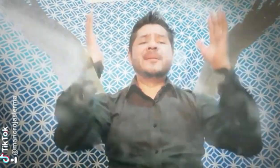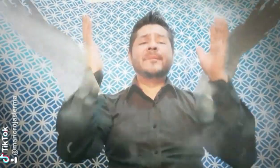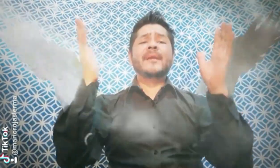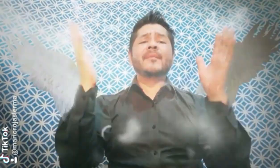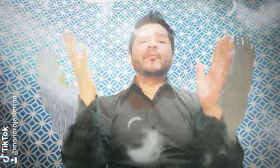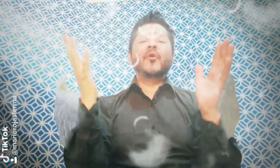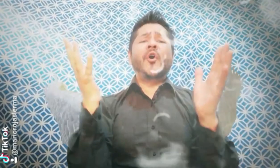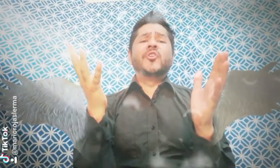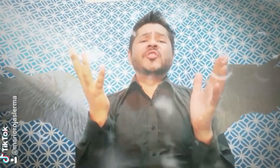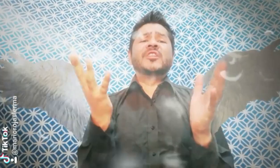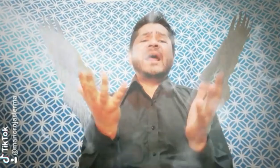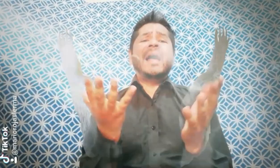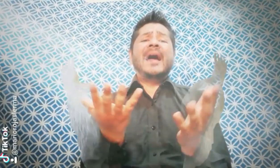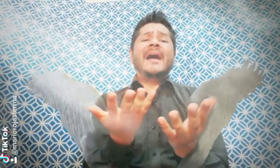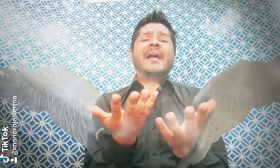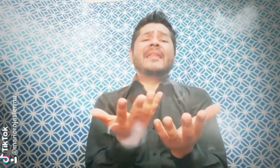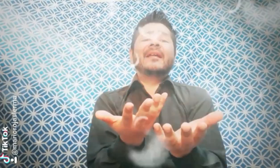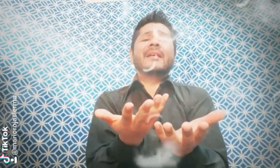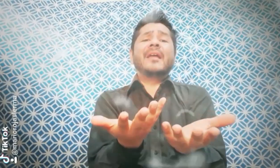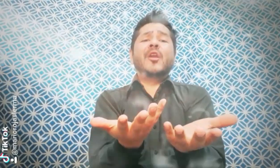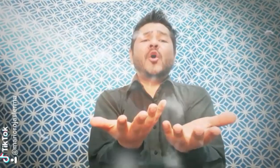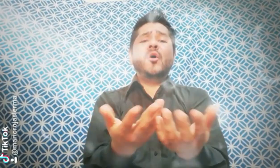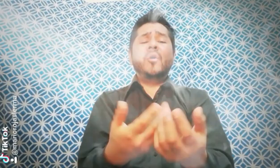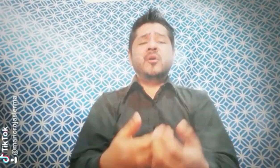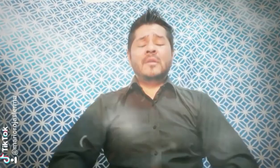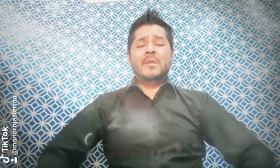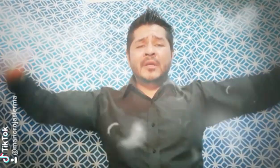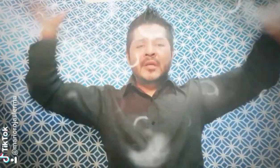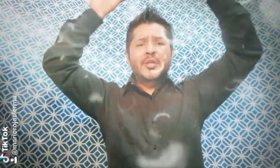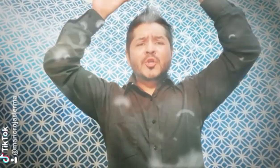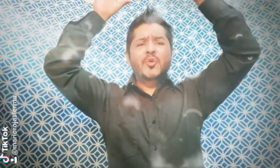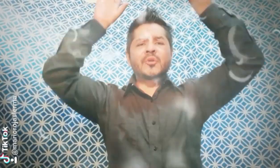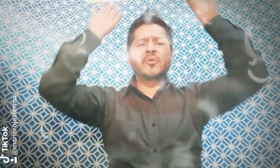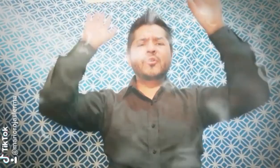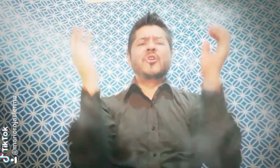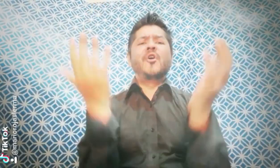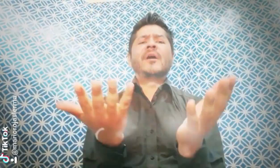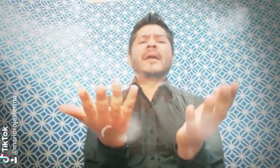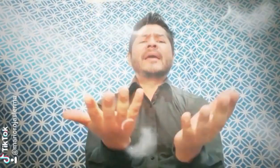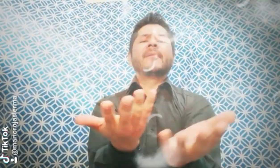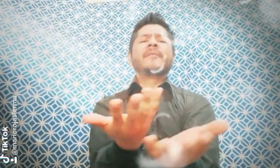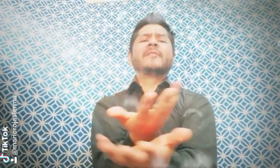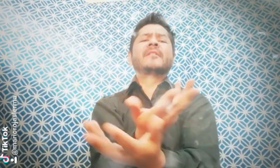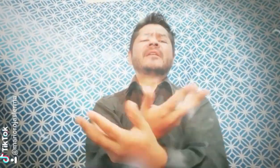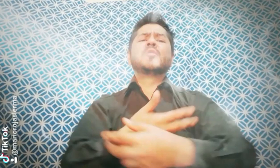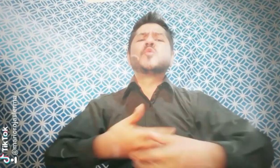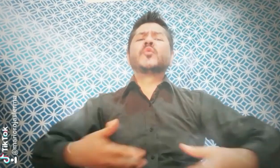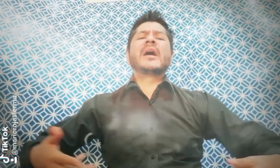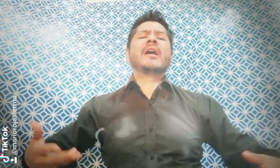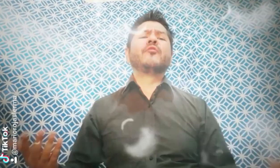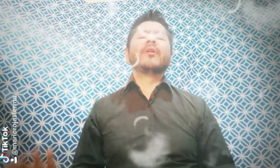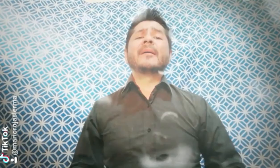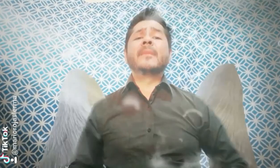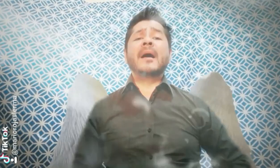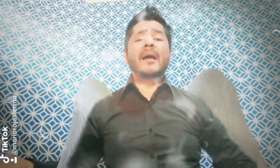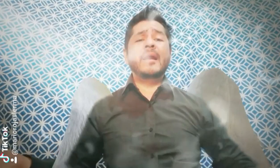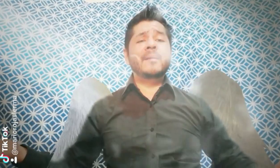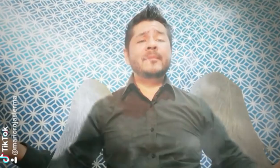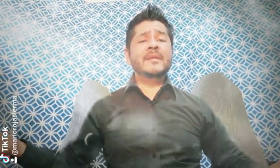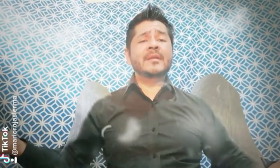siempre en contra del reloj. Todo lo que viví nunca fue para mí,